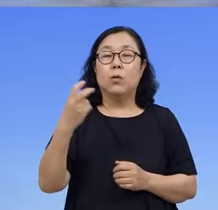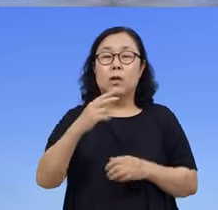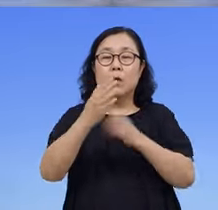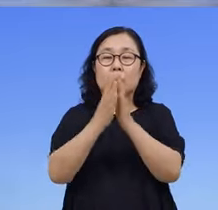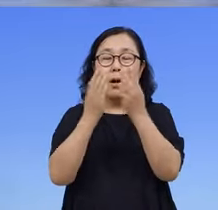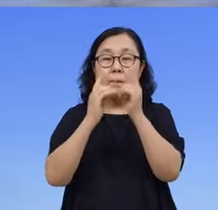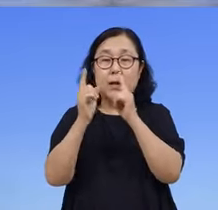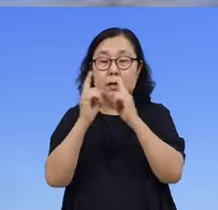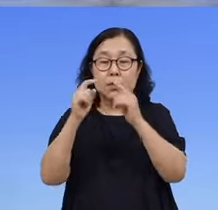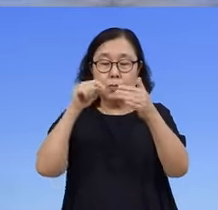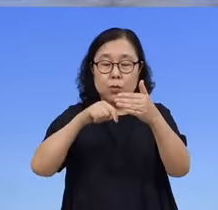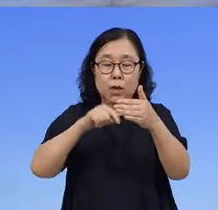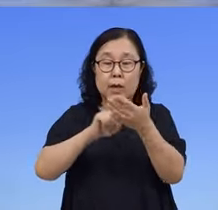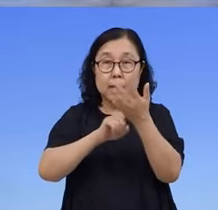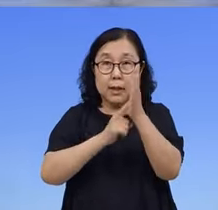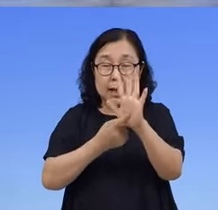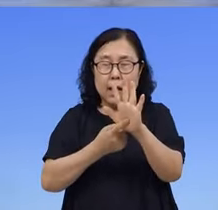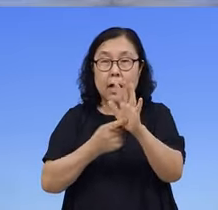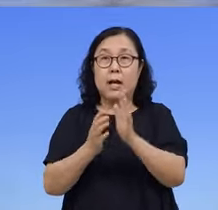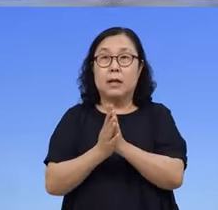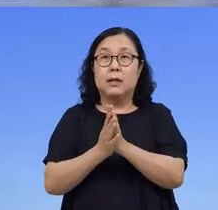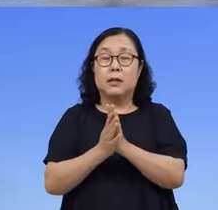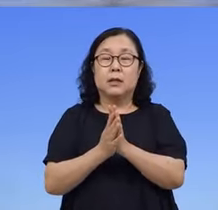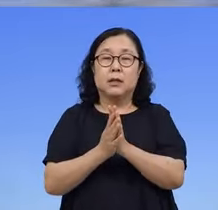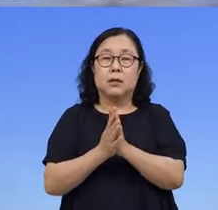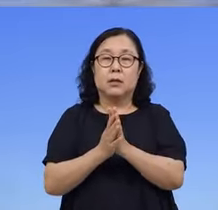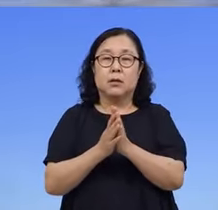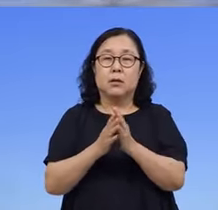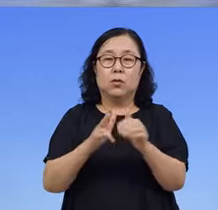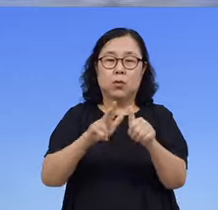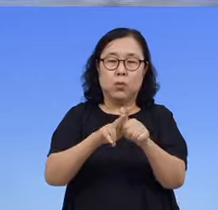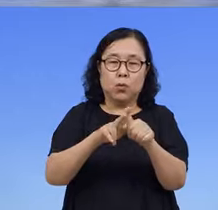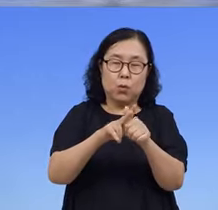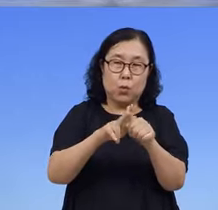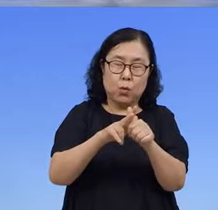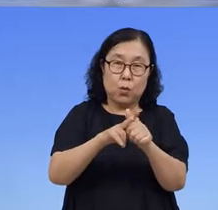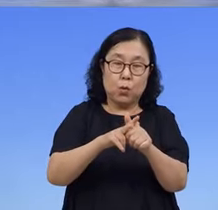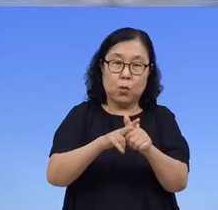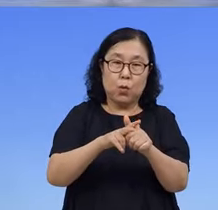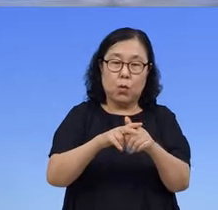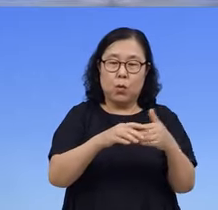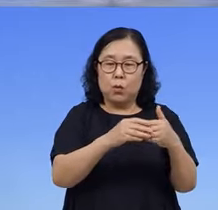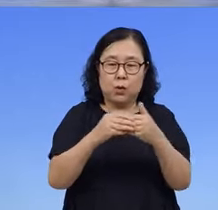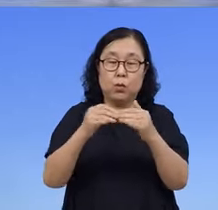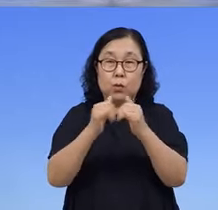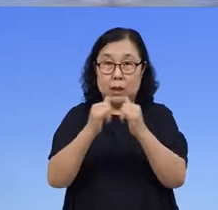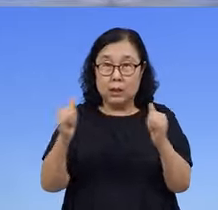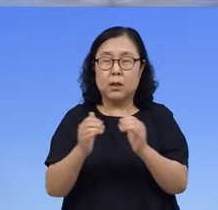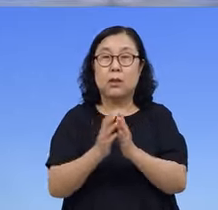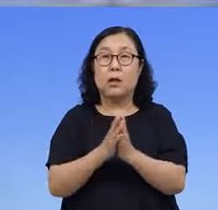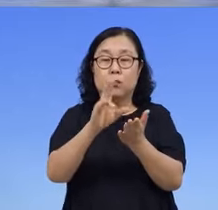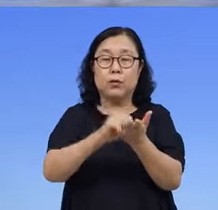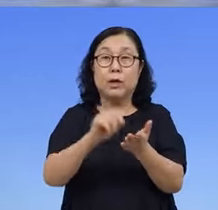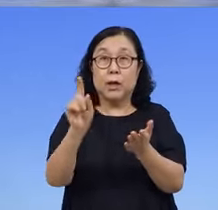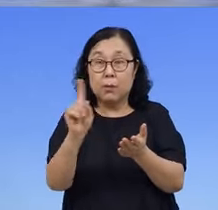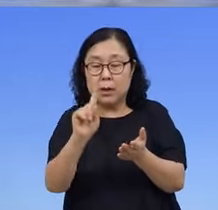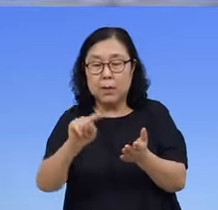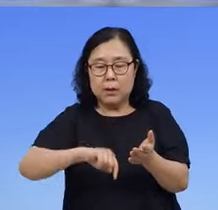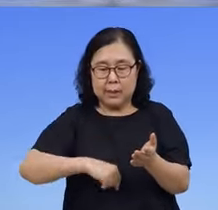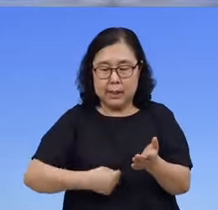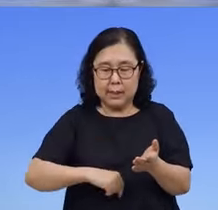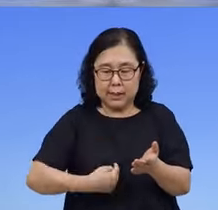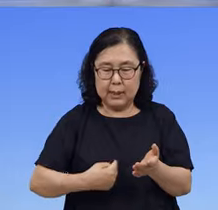그 끊임없이 예수님께 시비를 거는 그 당시 종교 지도자들이 가진 문제가 뭐냐 하니까 지금